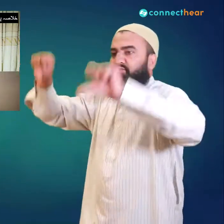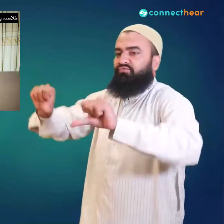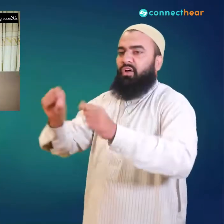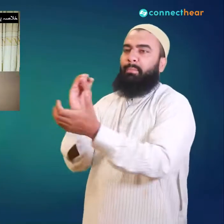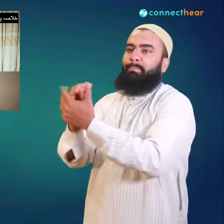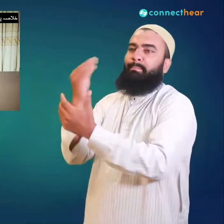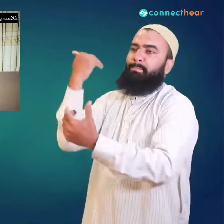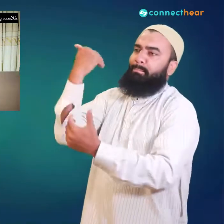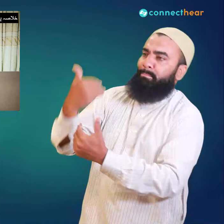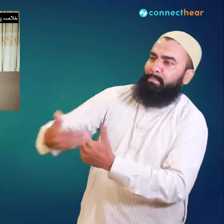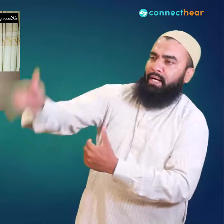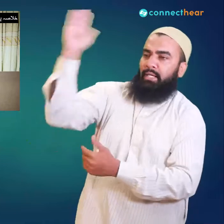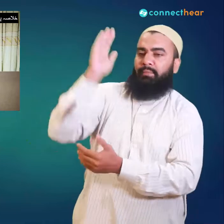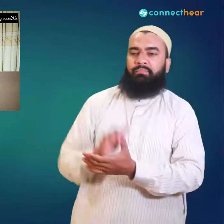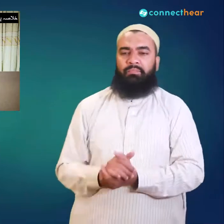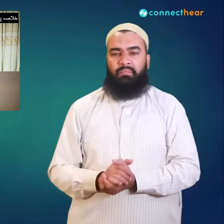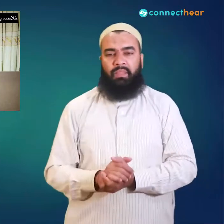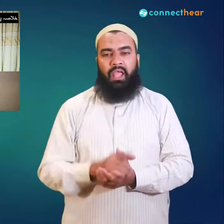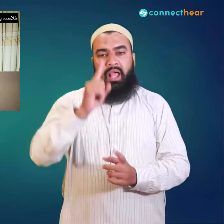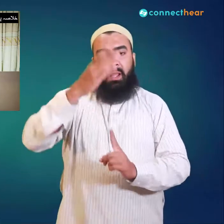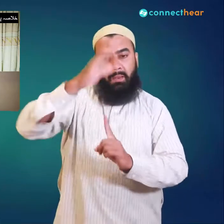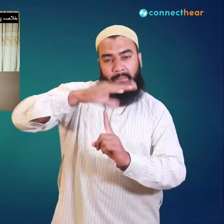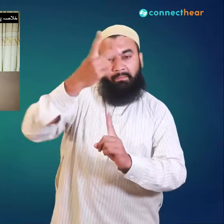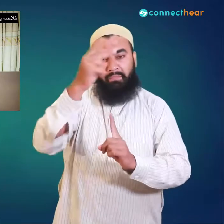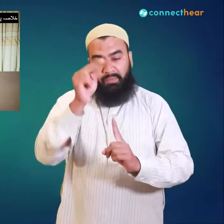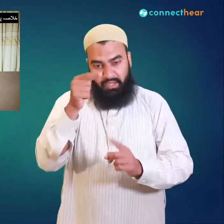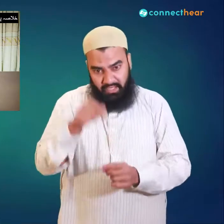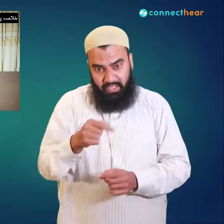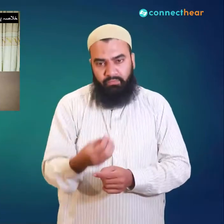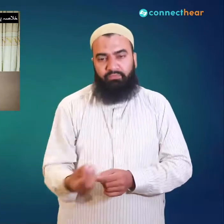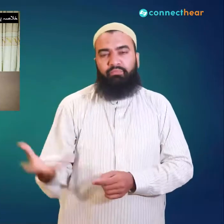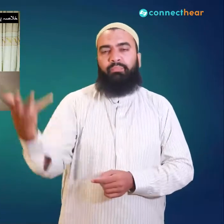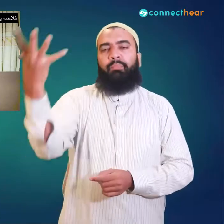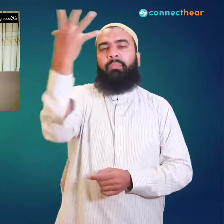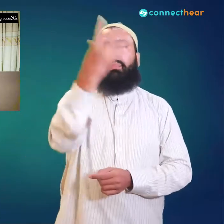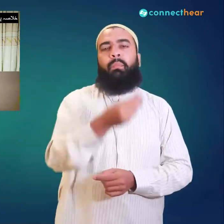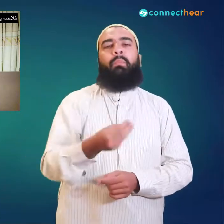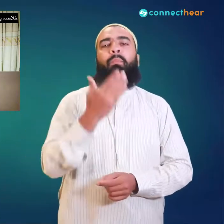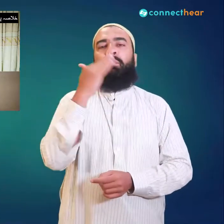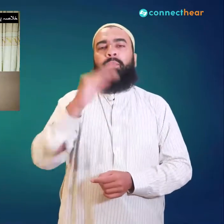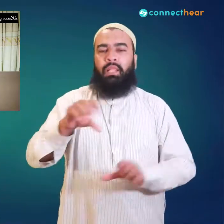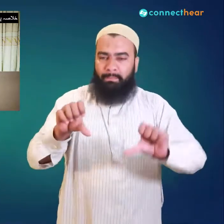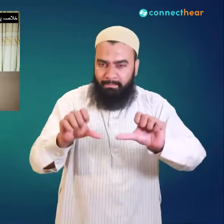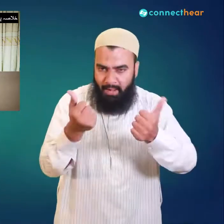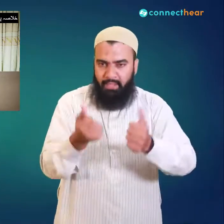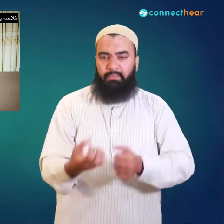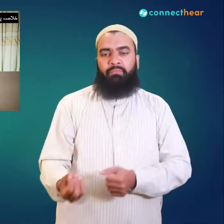نے انہیں نصرت عطا فرمائی، تو اس دن کو یوم الفرقان فرمایا گیا۔